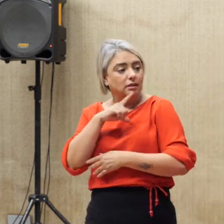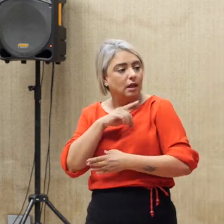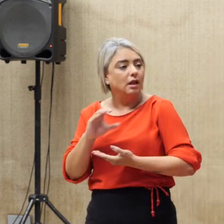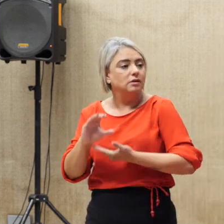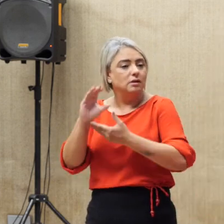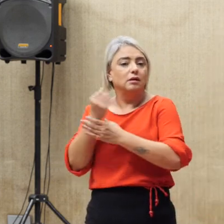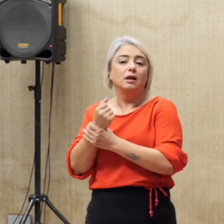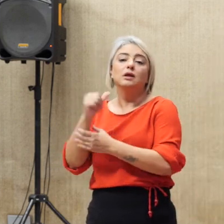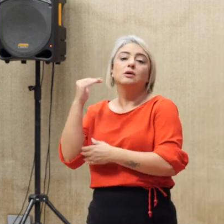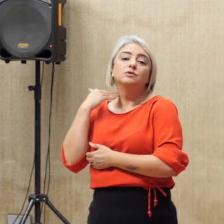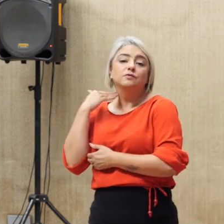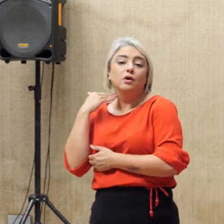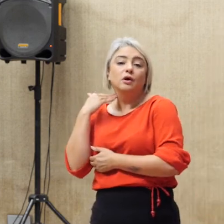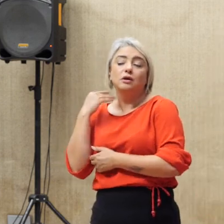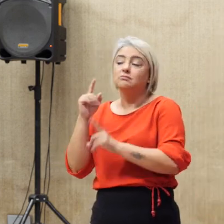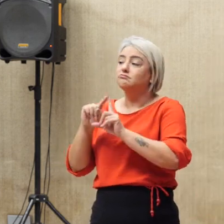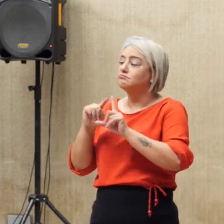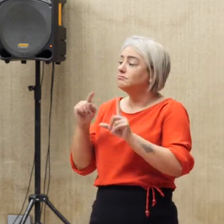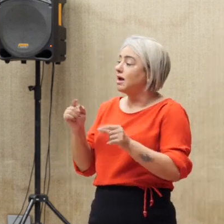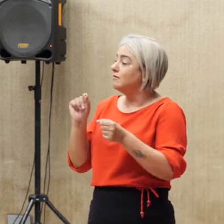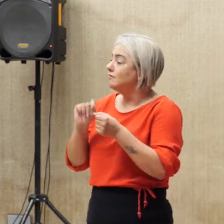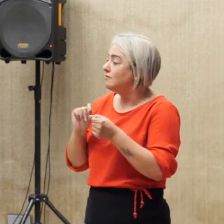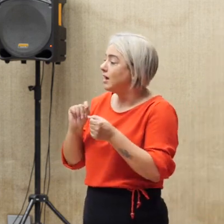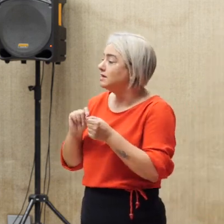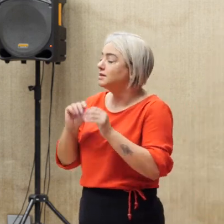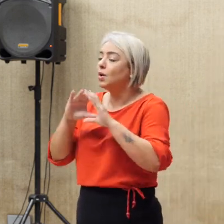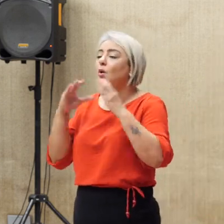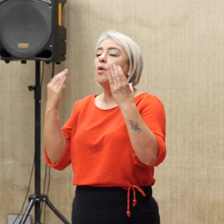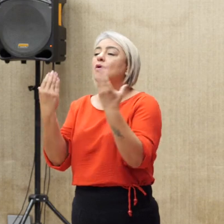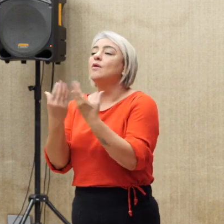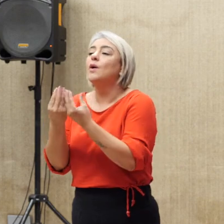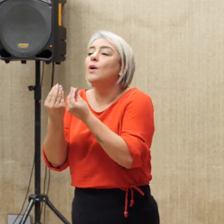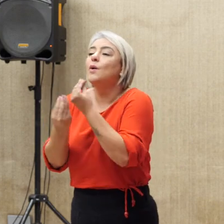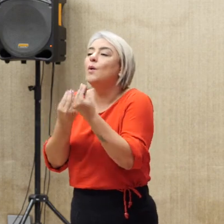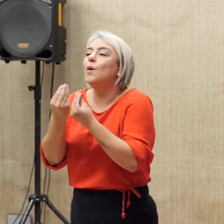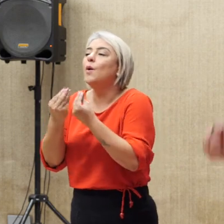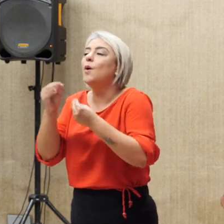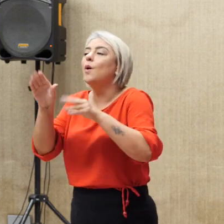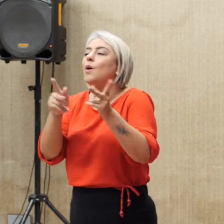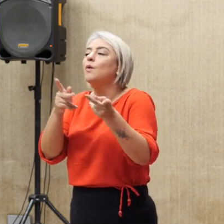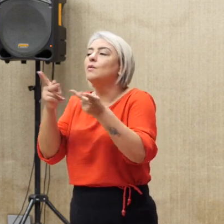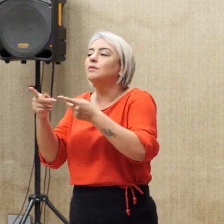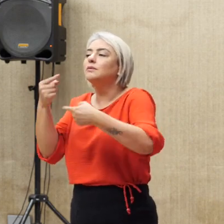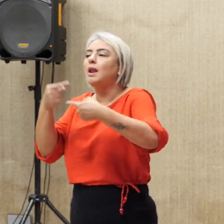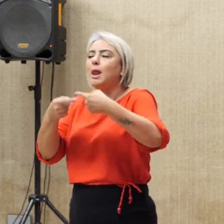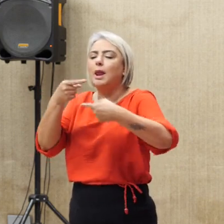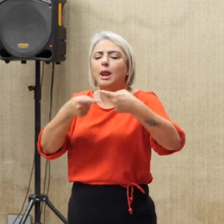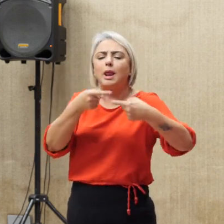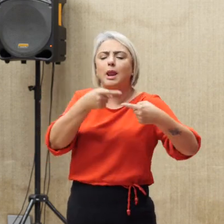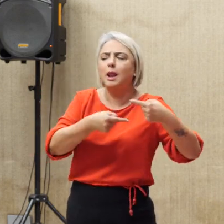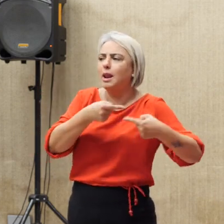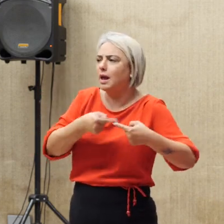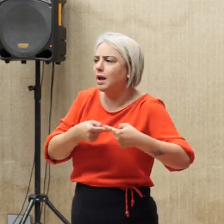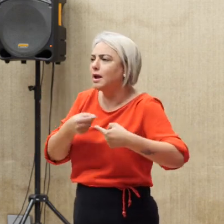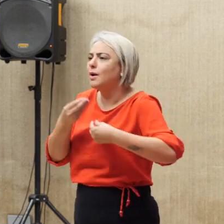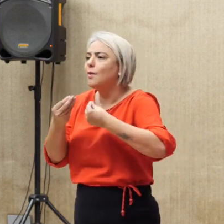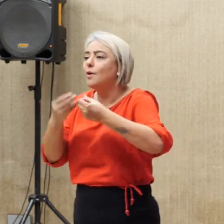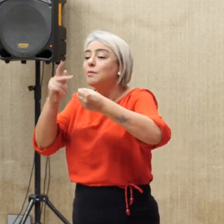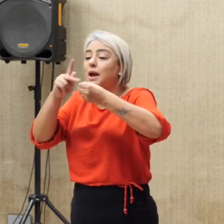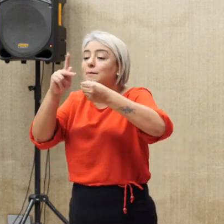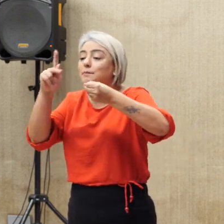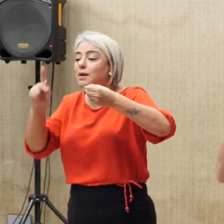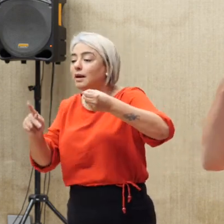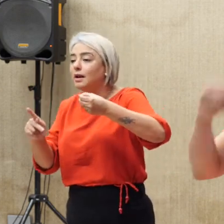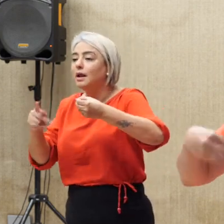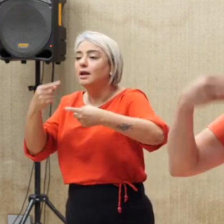tem conselho em Juiz de Fora. Mas fazer conferência, como chamar a sociedade para o debate? Como fazer com que a